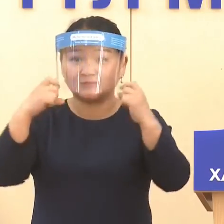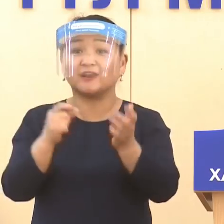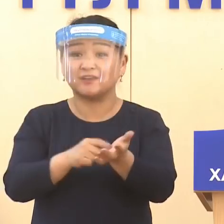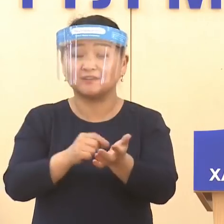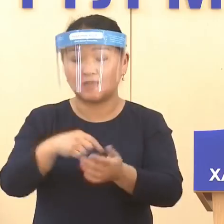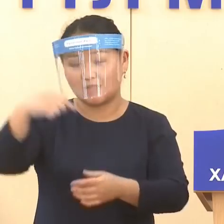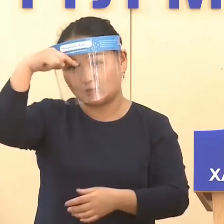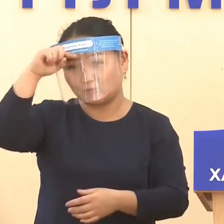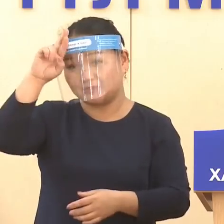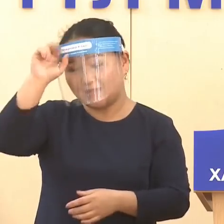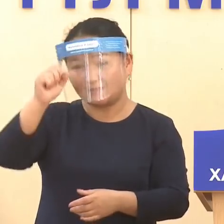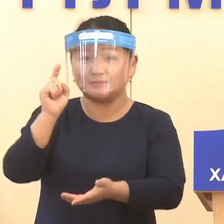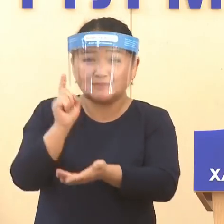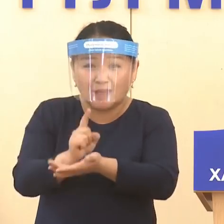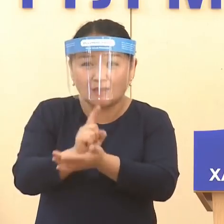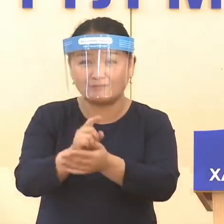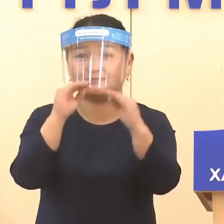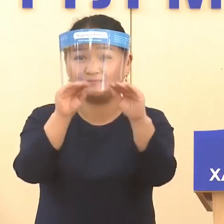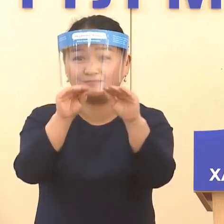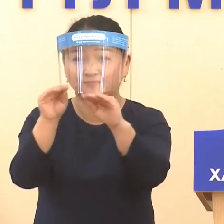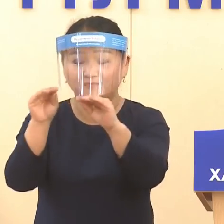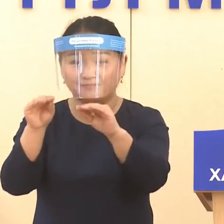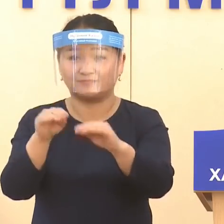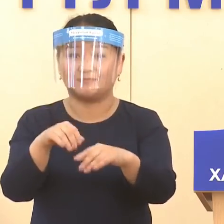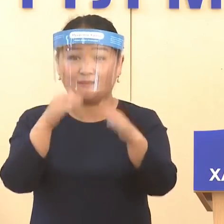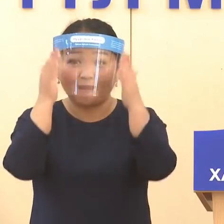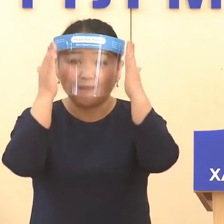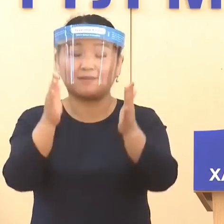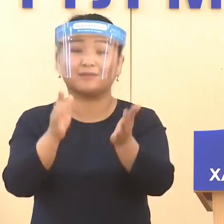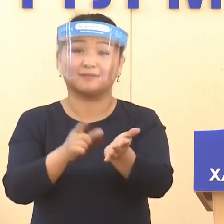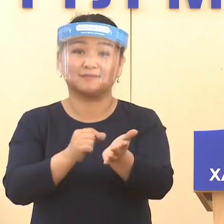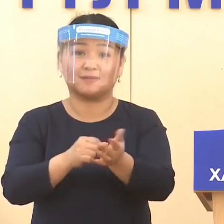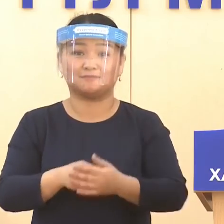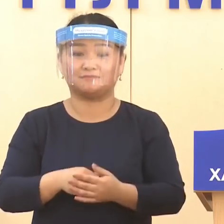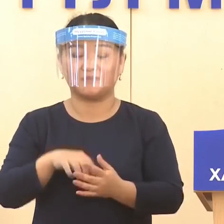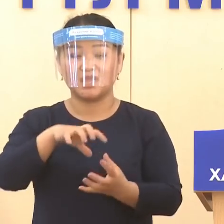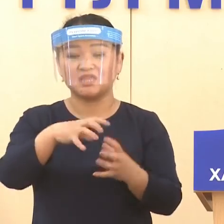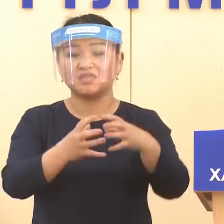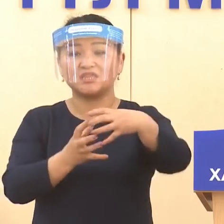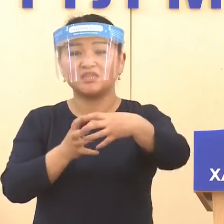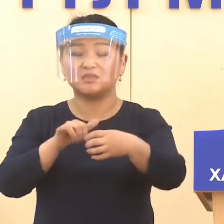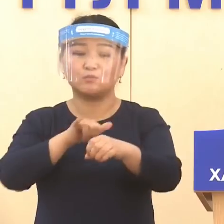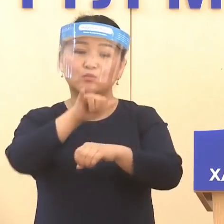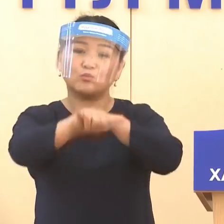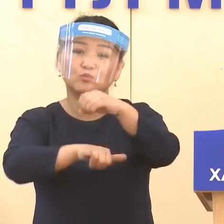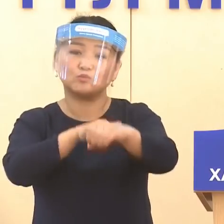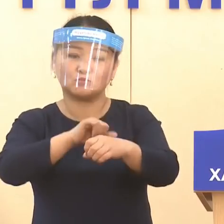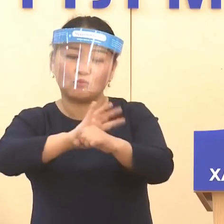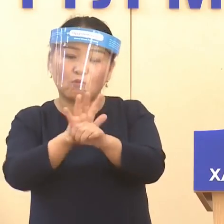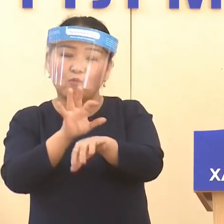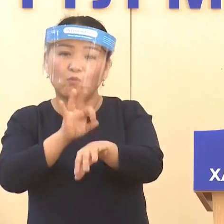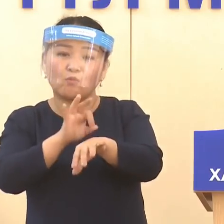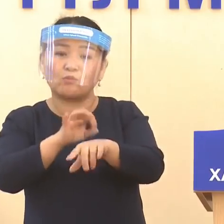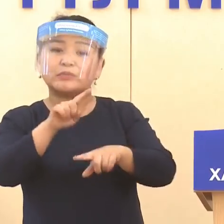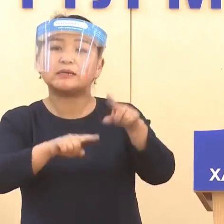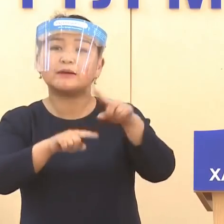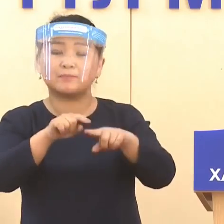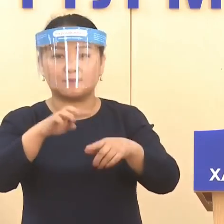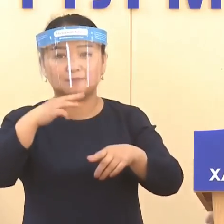Эрүүл мэндийн яамнаас дахин одоо анхааруулж байна. За ингээд дэлхийн нийтэд коронавирусын халдвар ямар байгаа талаар мэдээллийг танилцуулна.